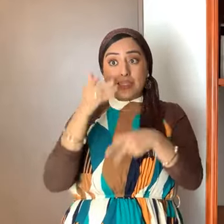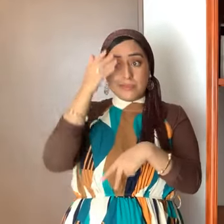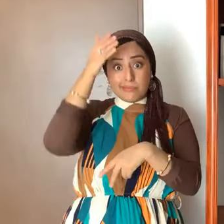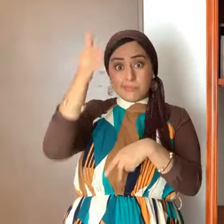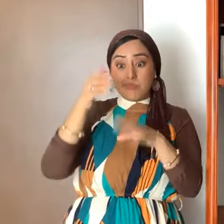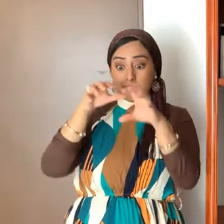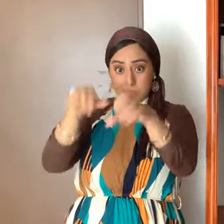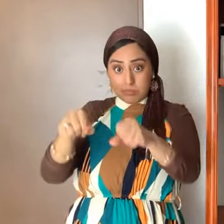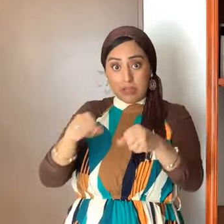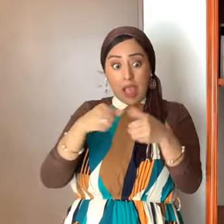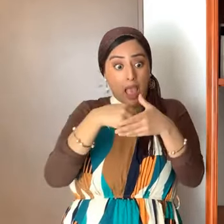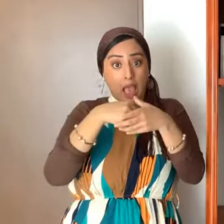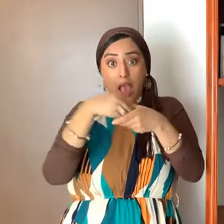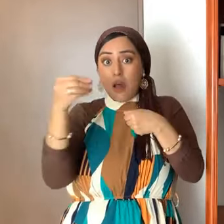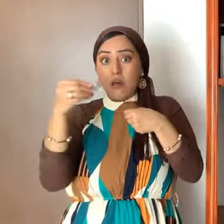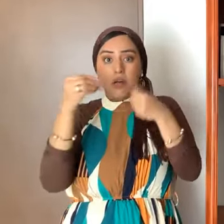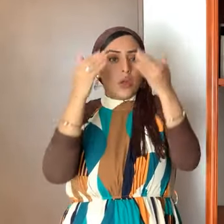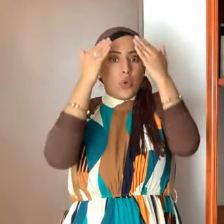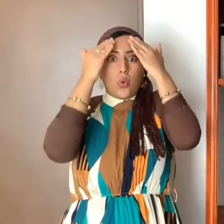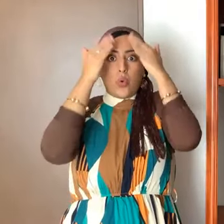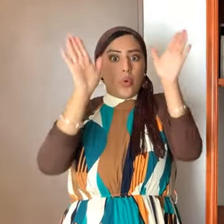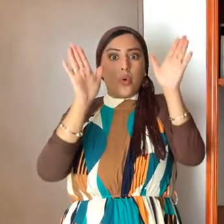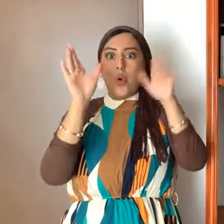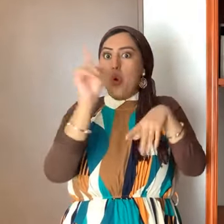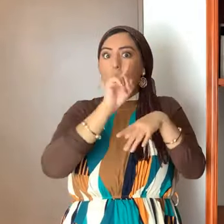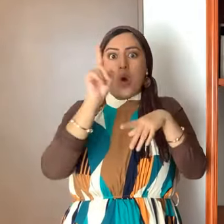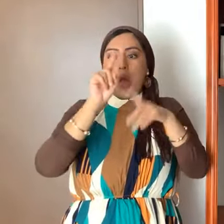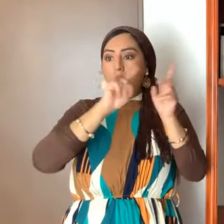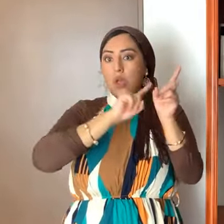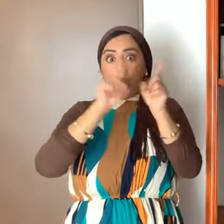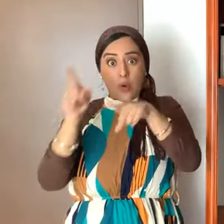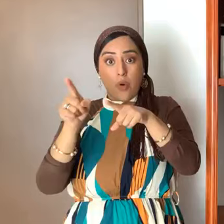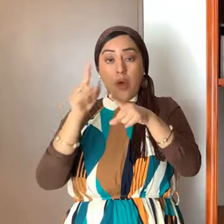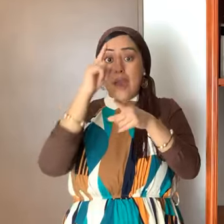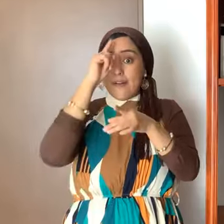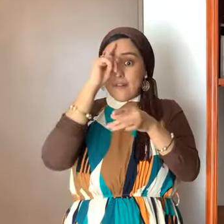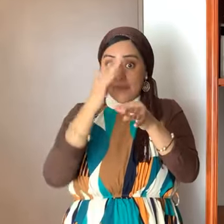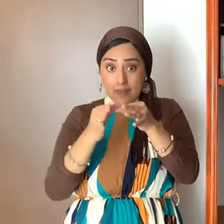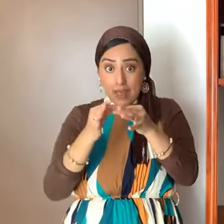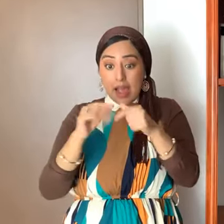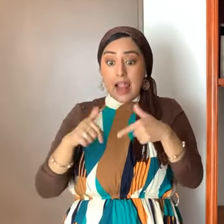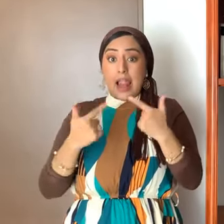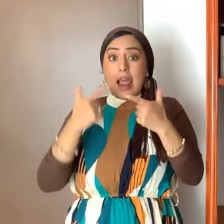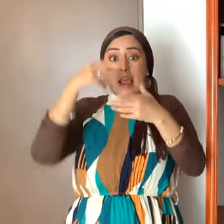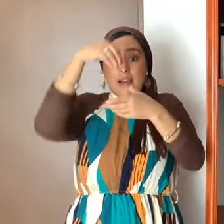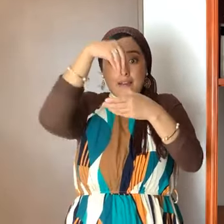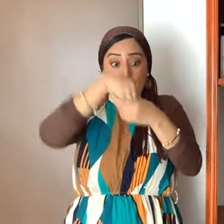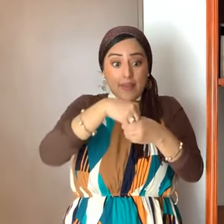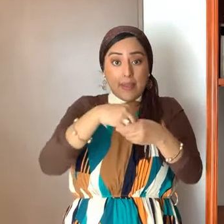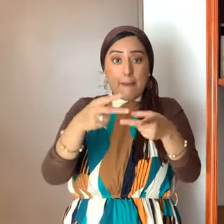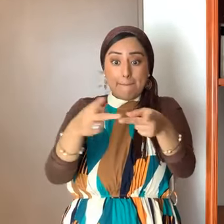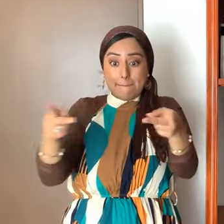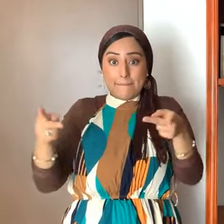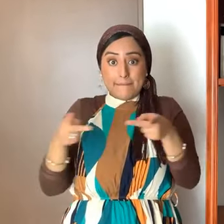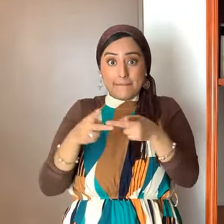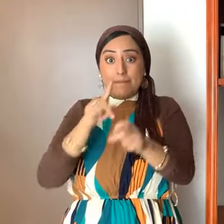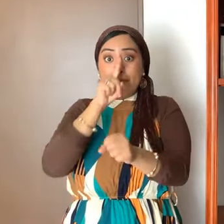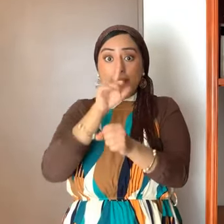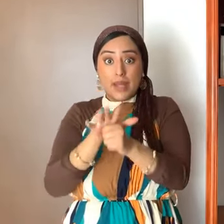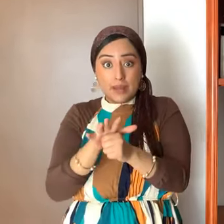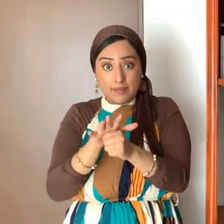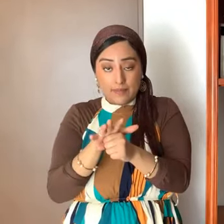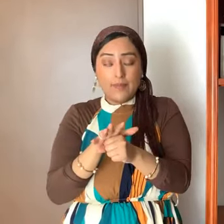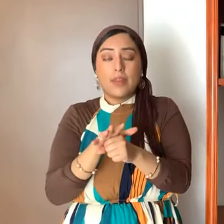y salió sin saber a dónde iba. Por la fe habitó como extranjero en la tierra prometida, como en